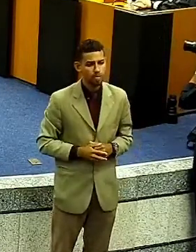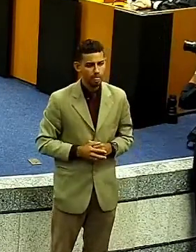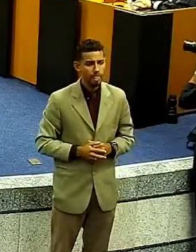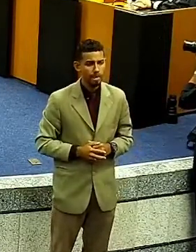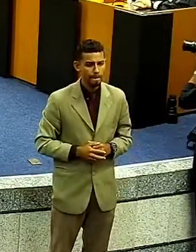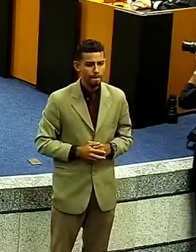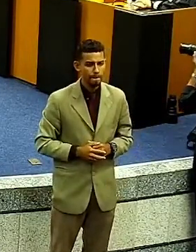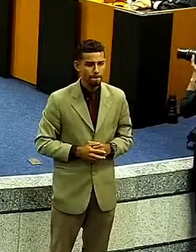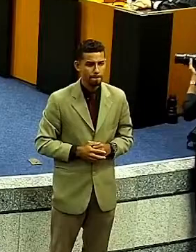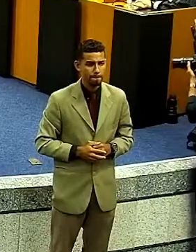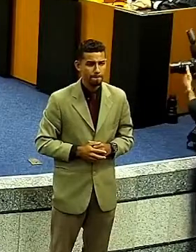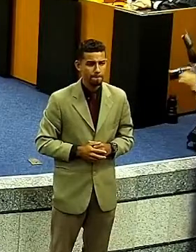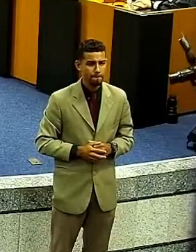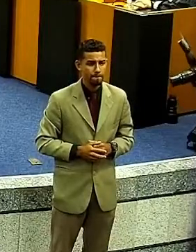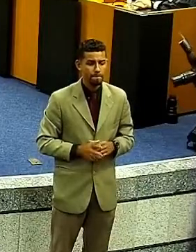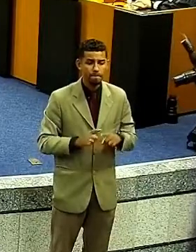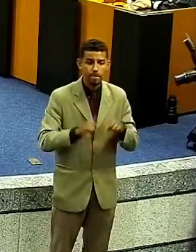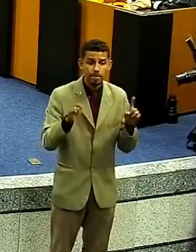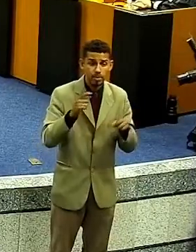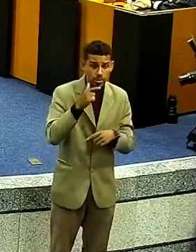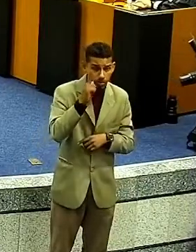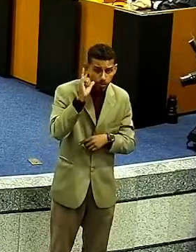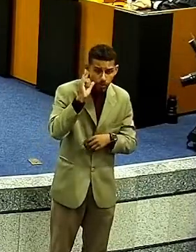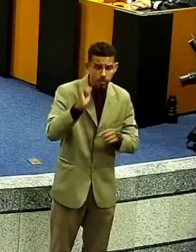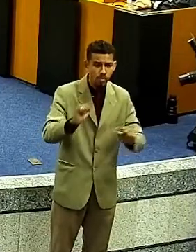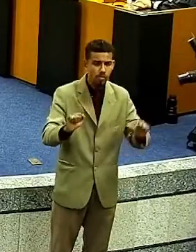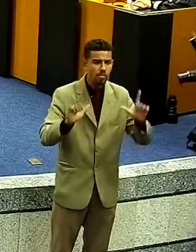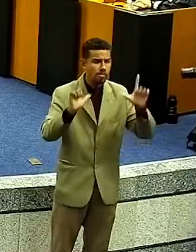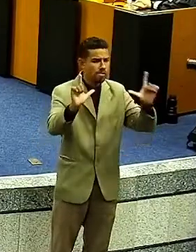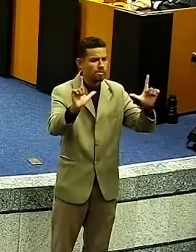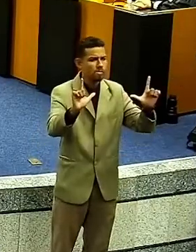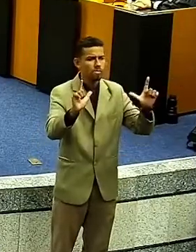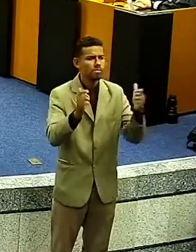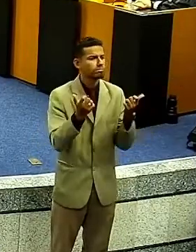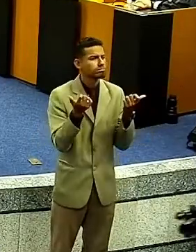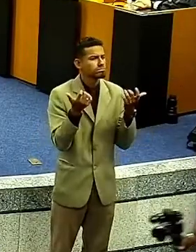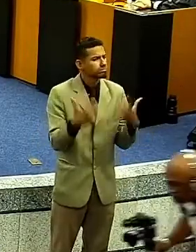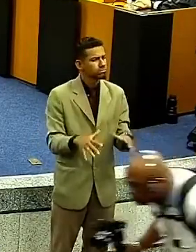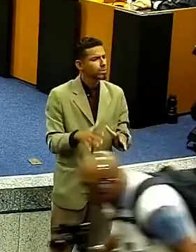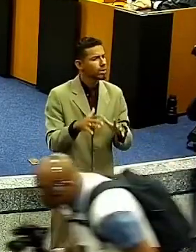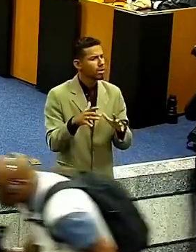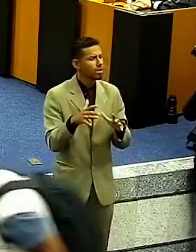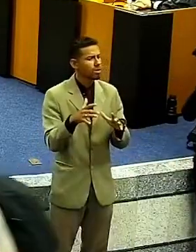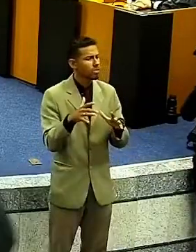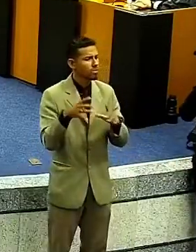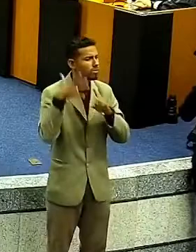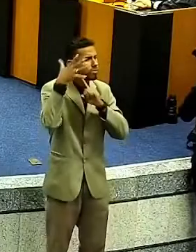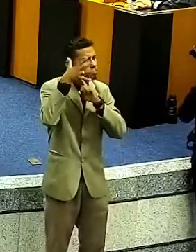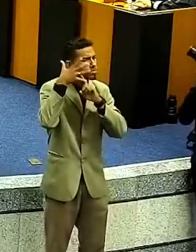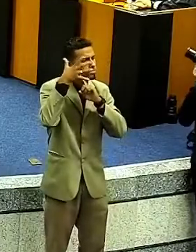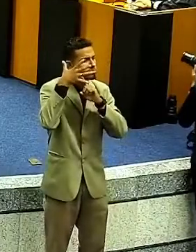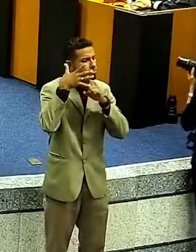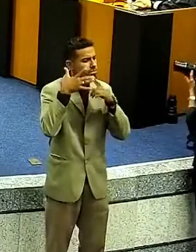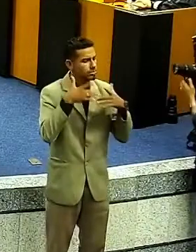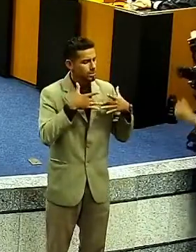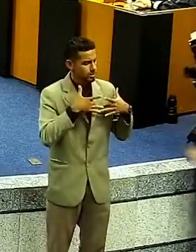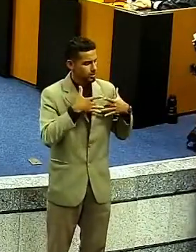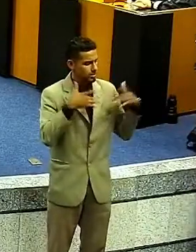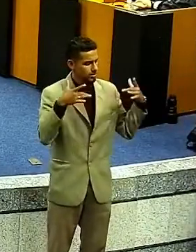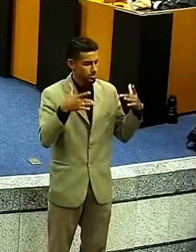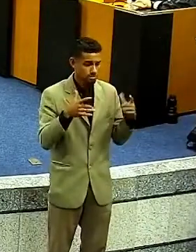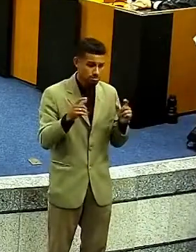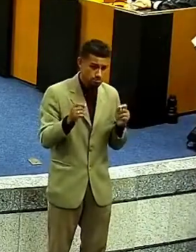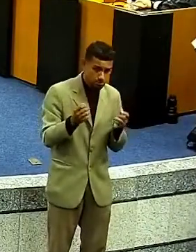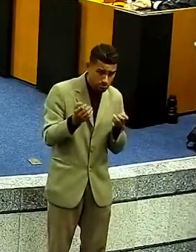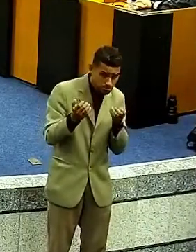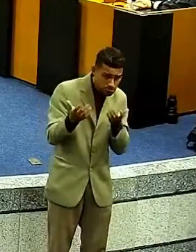aqui mas outro eu coloquei o meu retrato na parede não quis solenidade para fazer essa